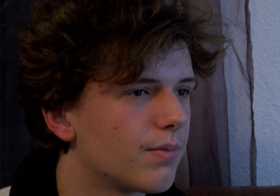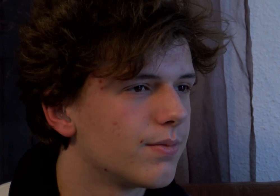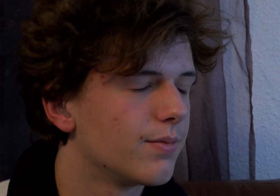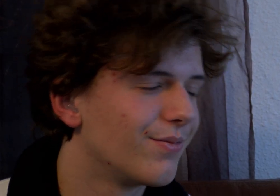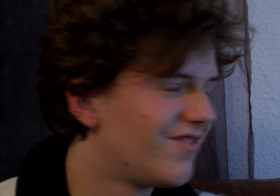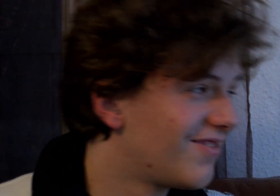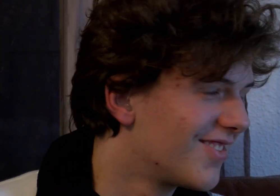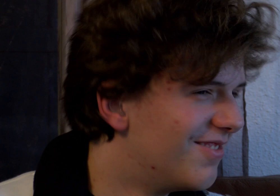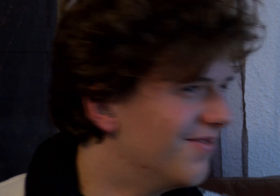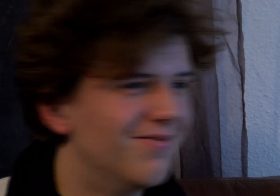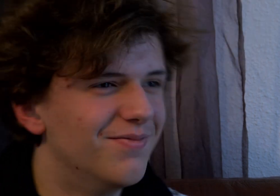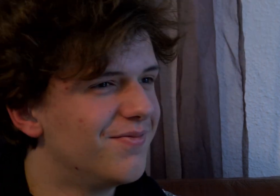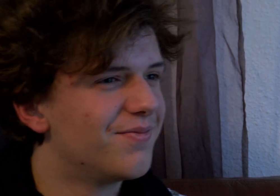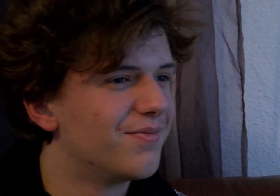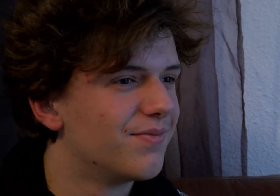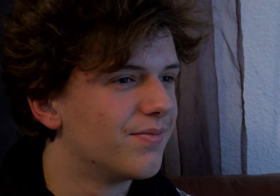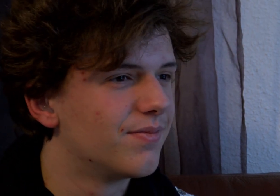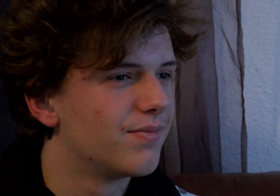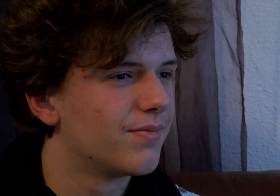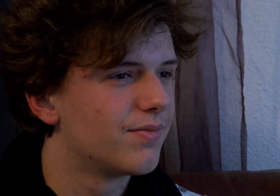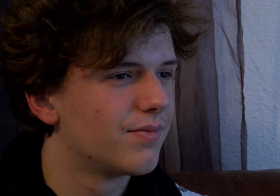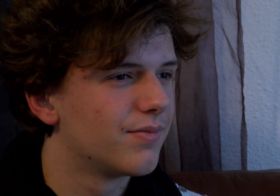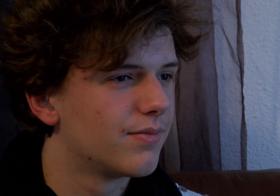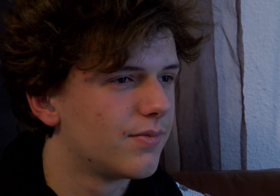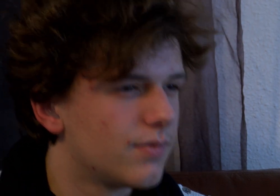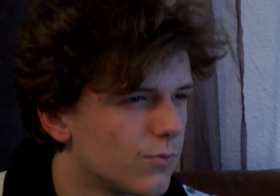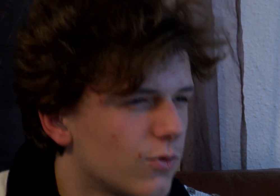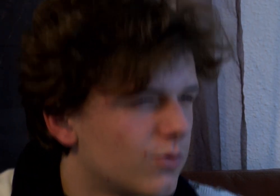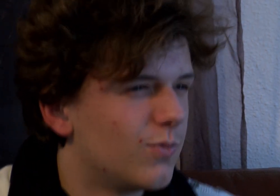C'était la clé de tous les problèmes, selon nous.